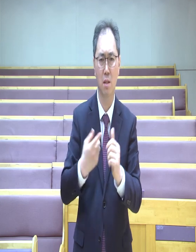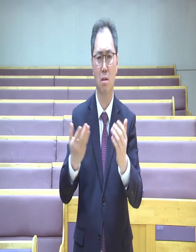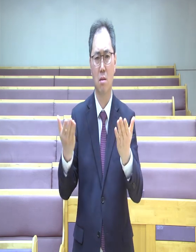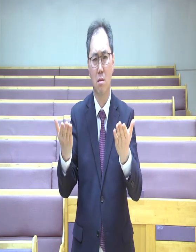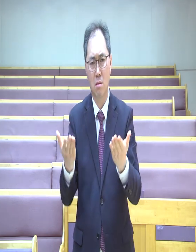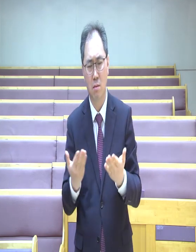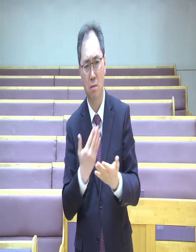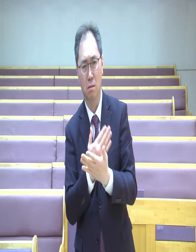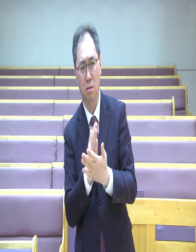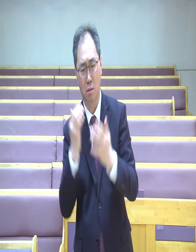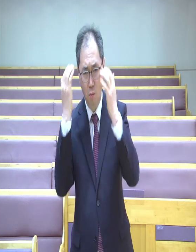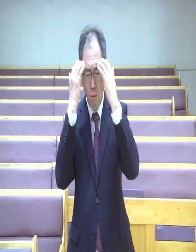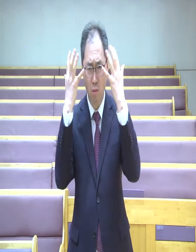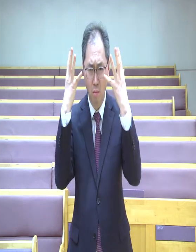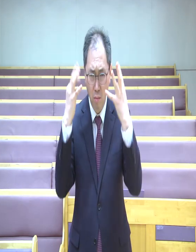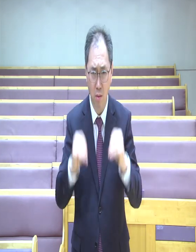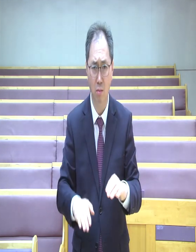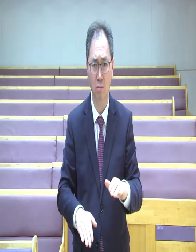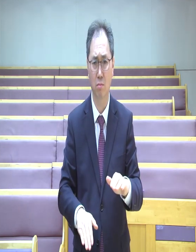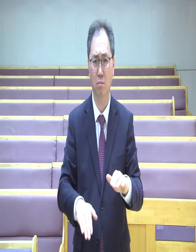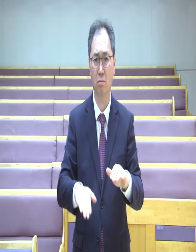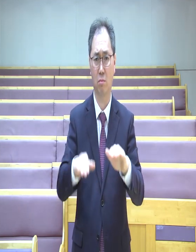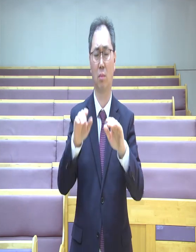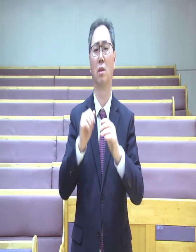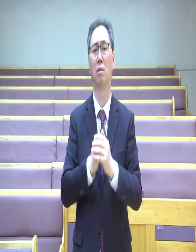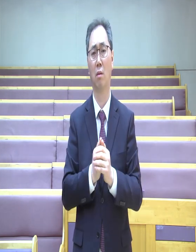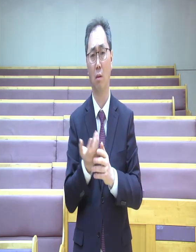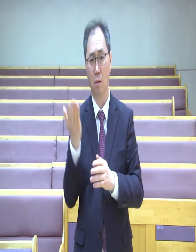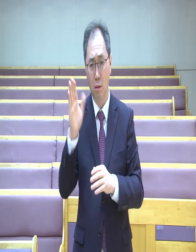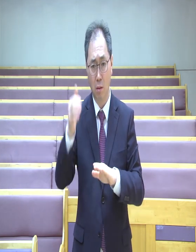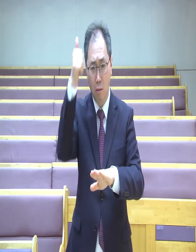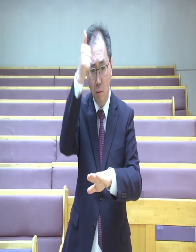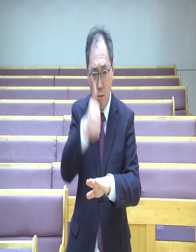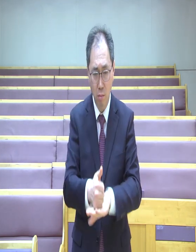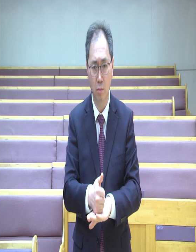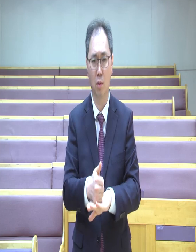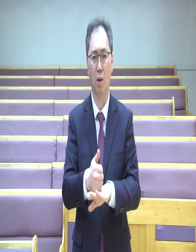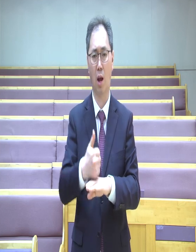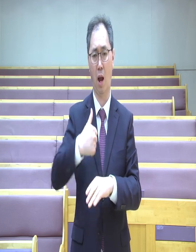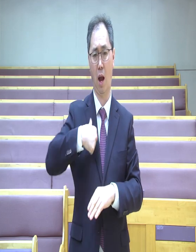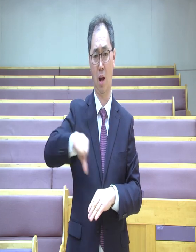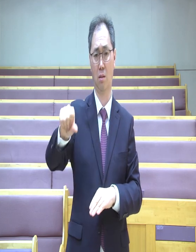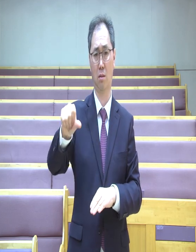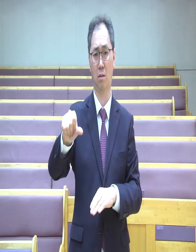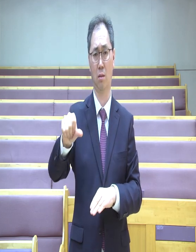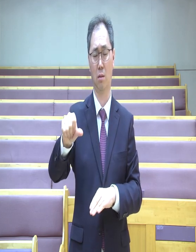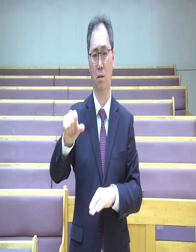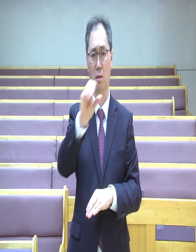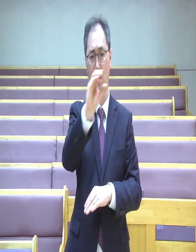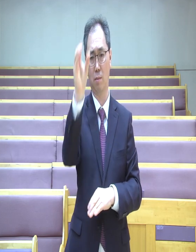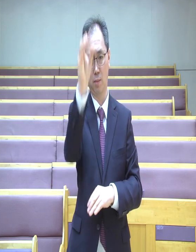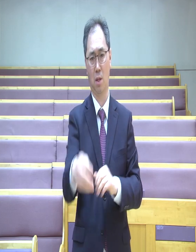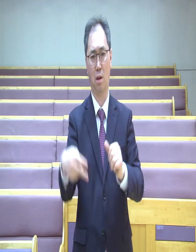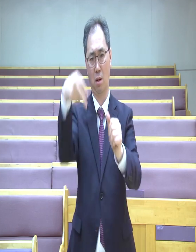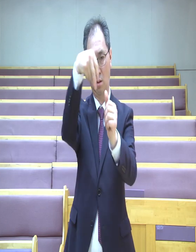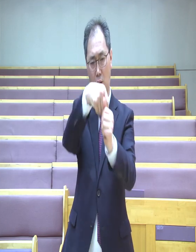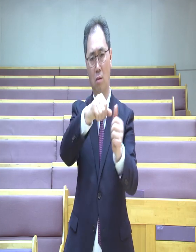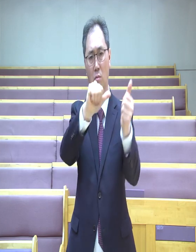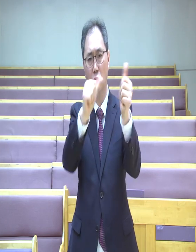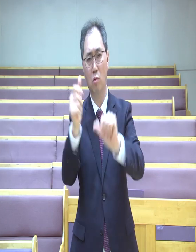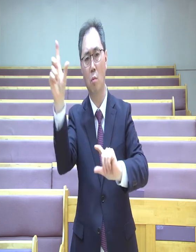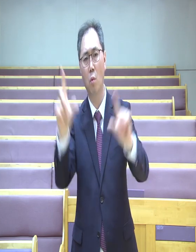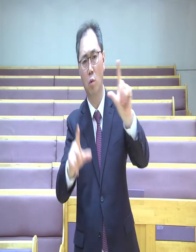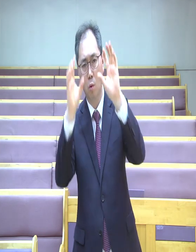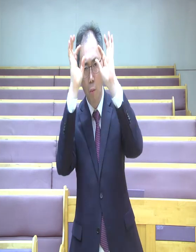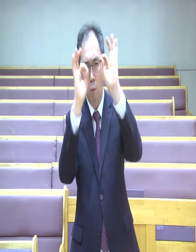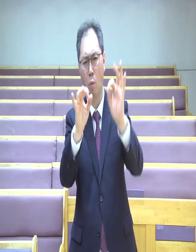아들이 자신의 눈앞에서 비참하게 죽고 있는 것을 보고 있습니다. 얼마나 기가